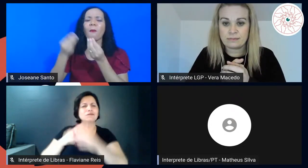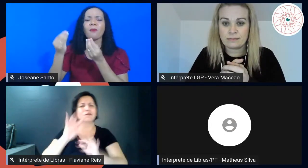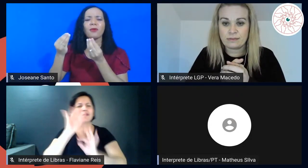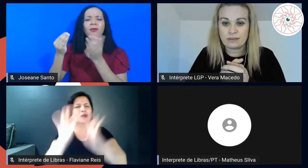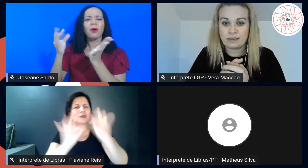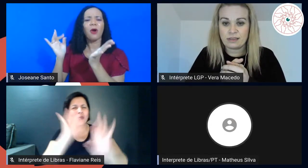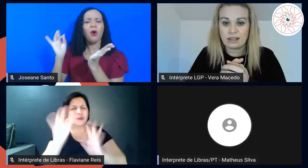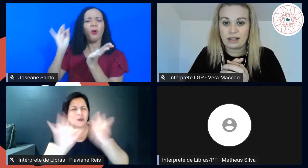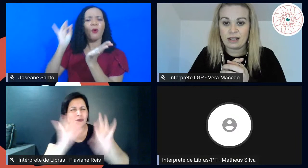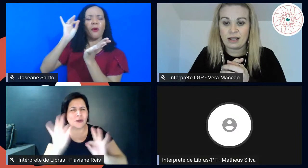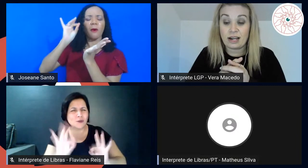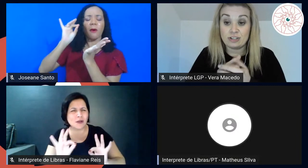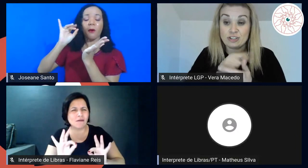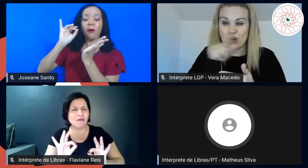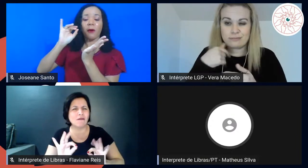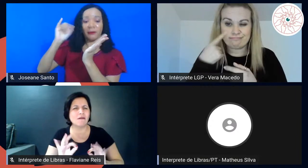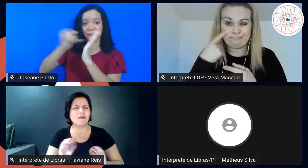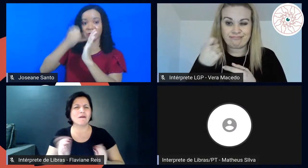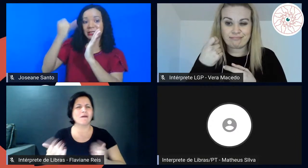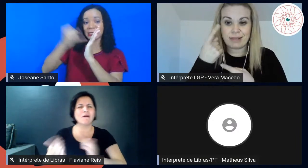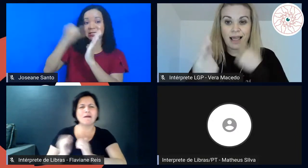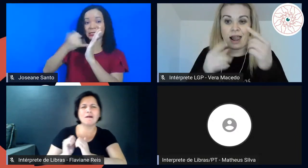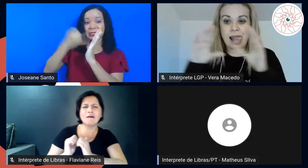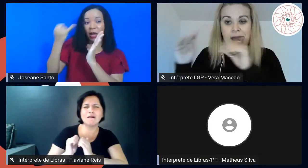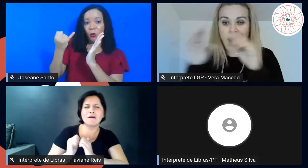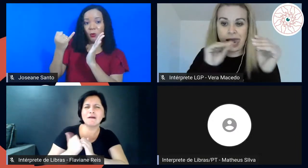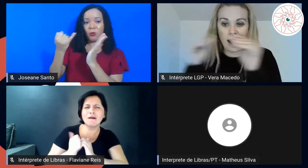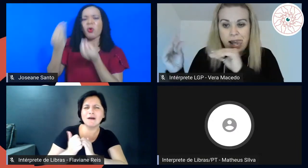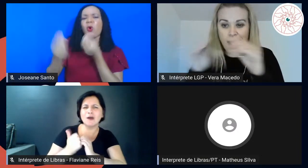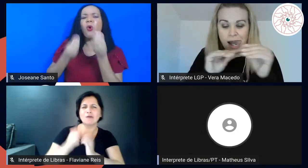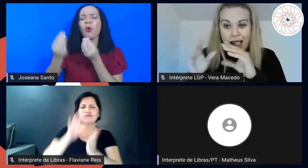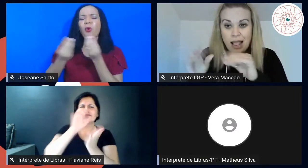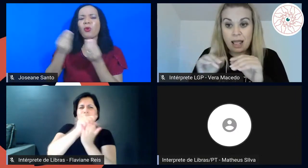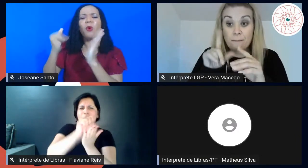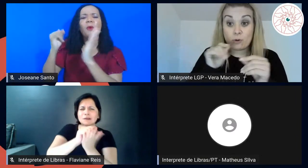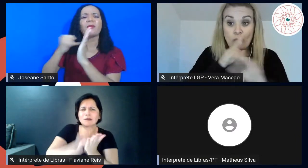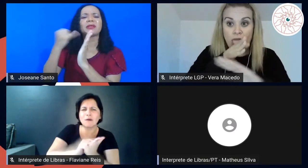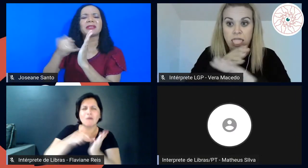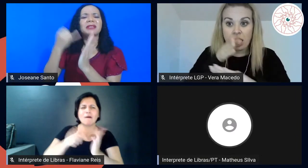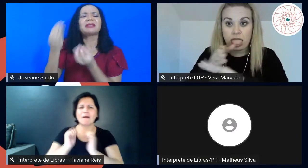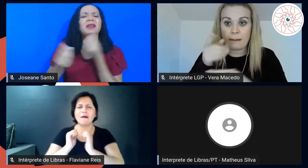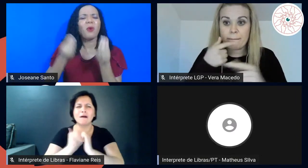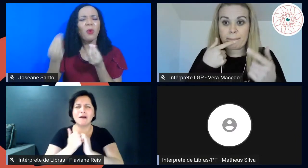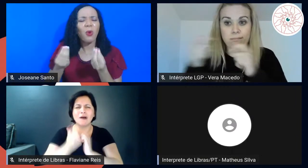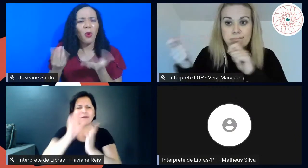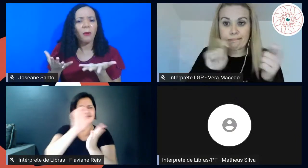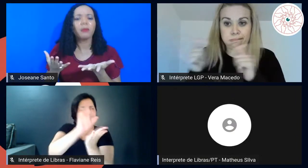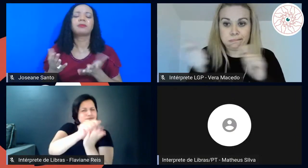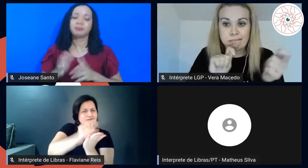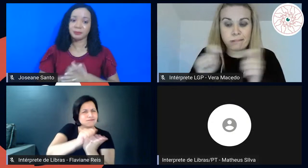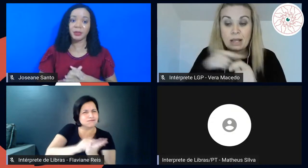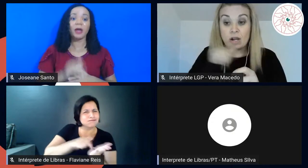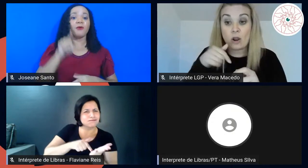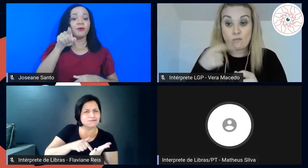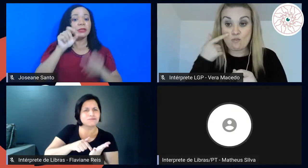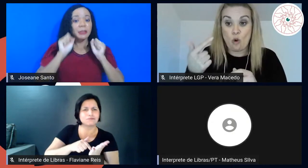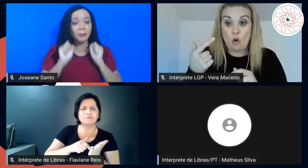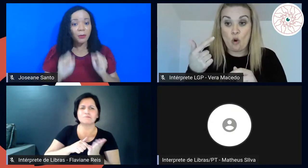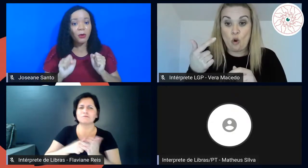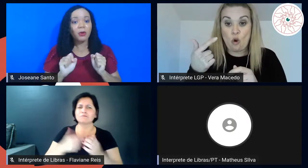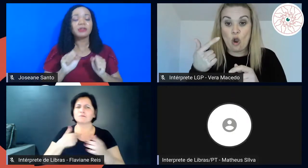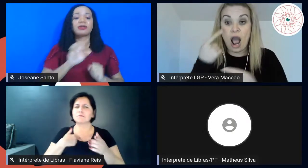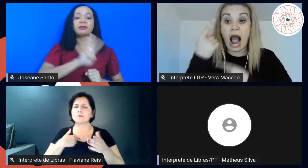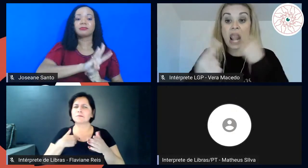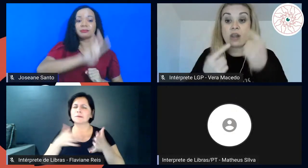nós. Notamos que o chat eh foi muito acessado em relação às perguntas e lá no chat a gente deu